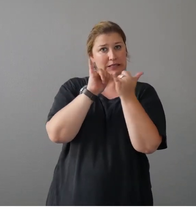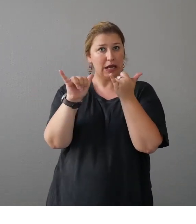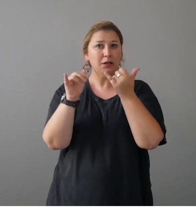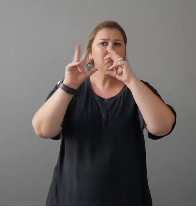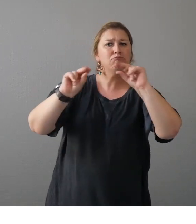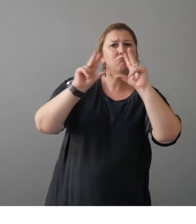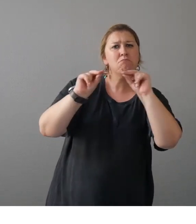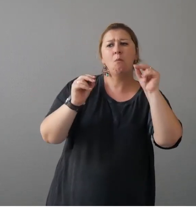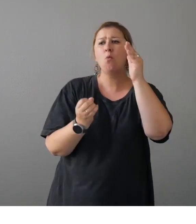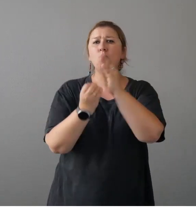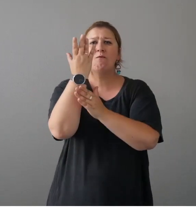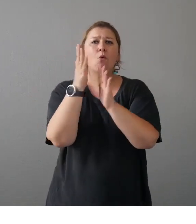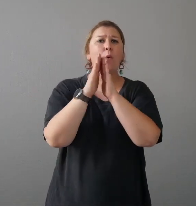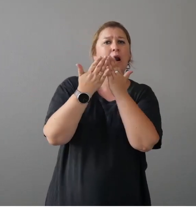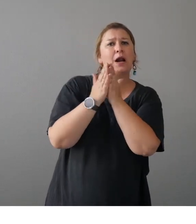présentation.